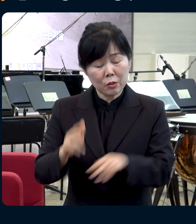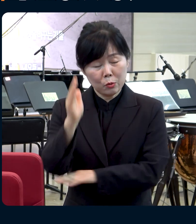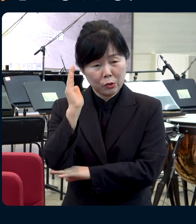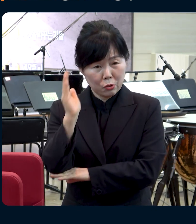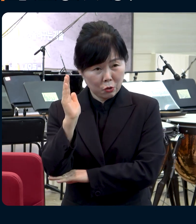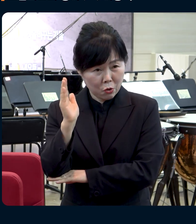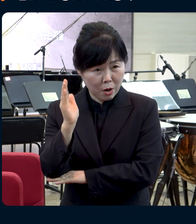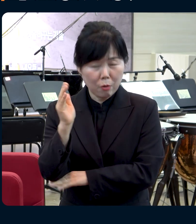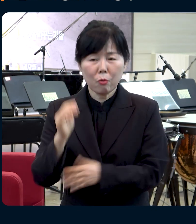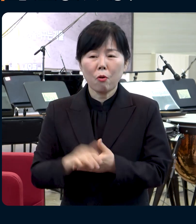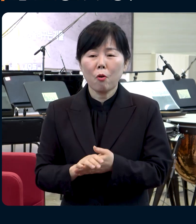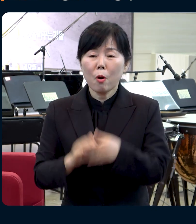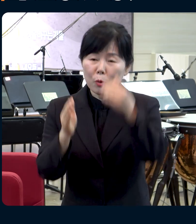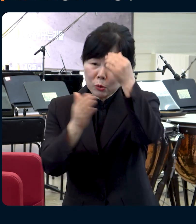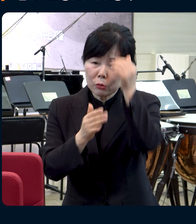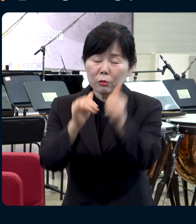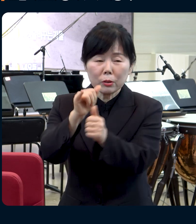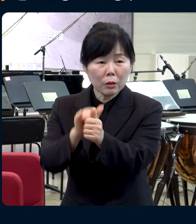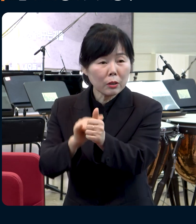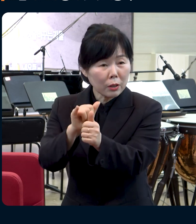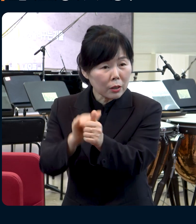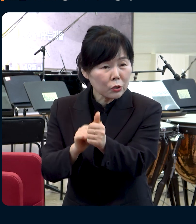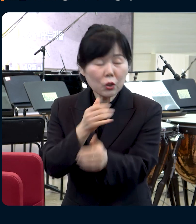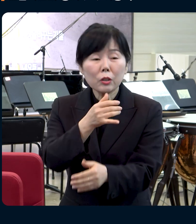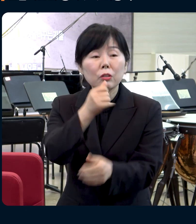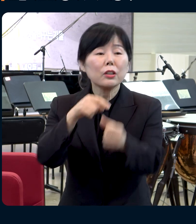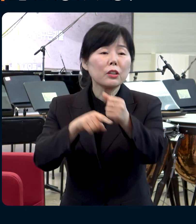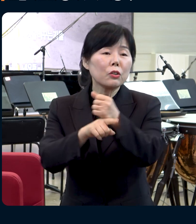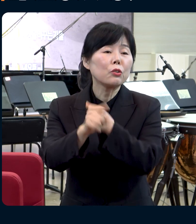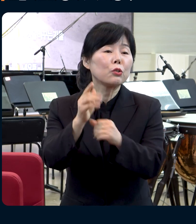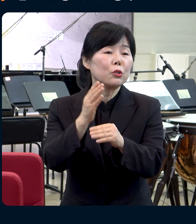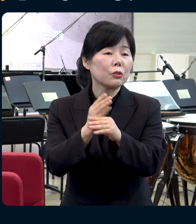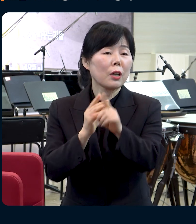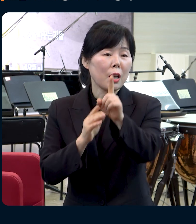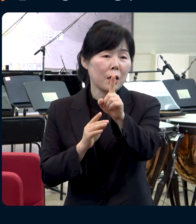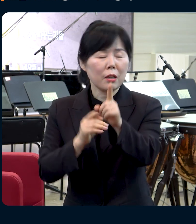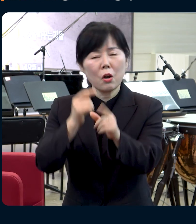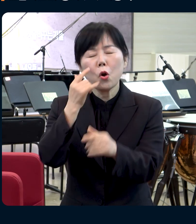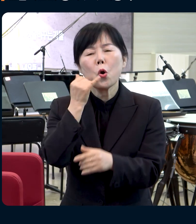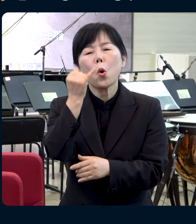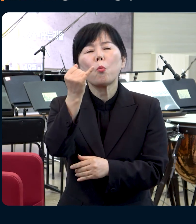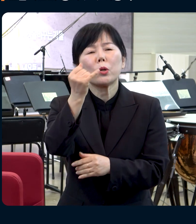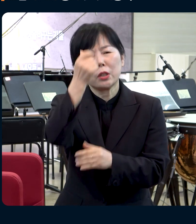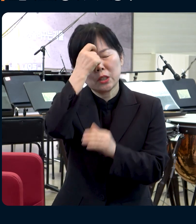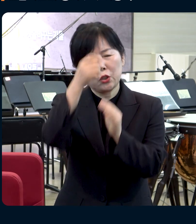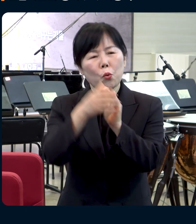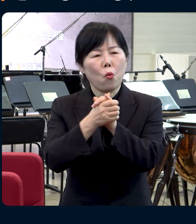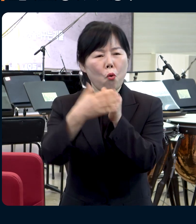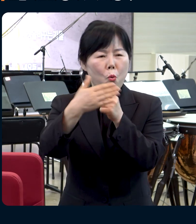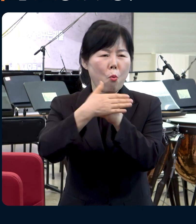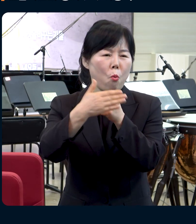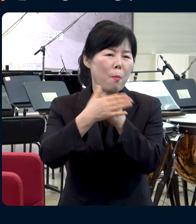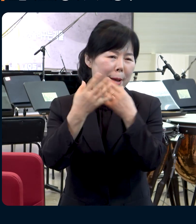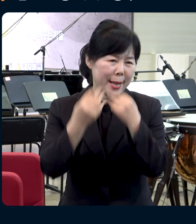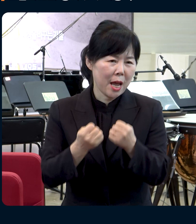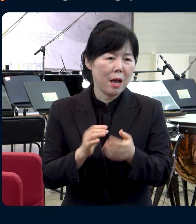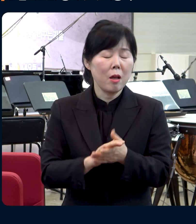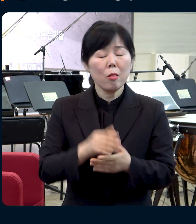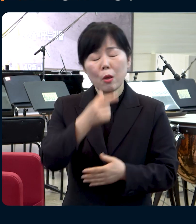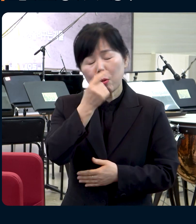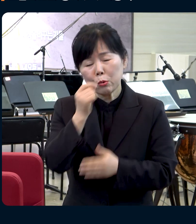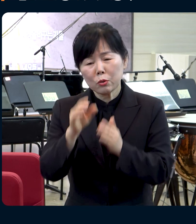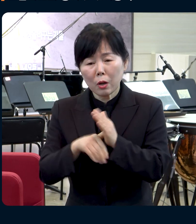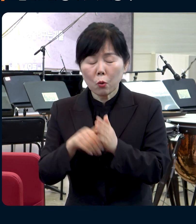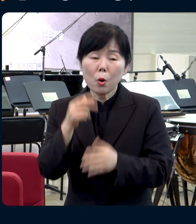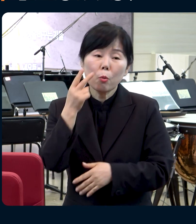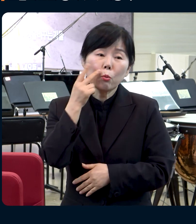위키한 성도님을 섬길 수 있는 중요한 요인 중에 하나는 바로 저희 어머님의 기도 때문인 것입니다. 제가 부족하고 때로는